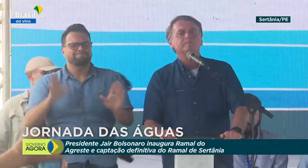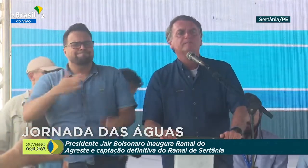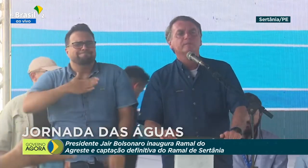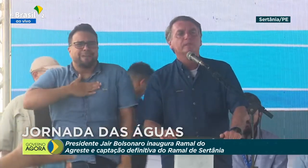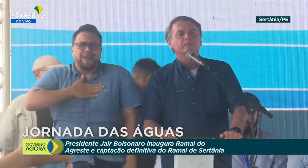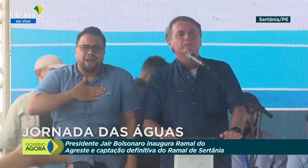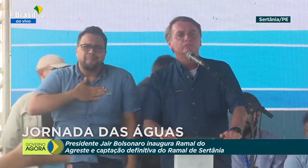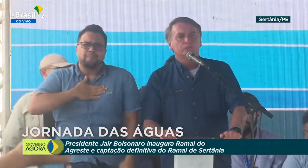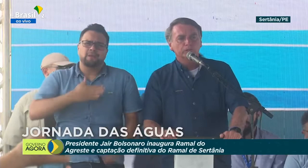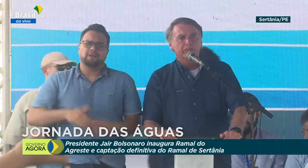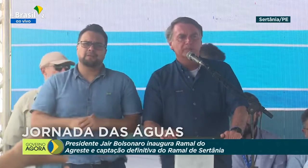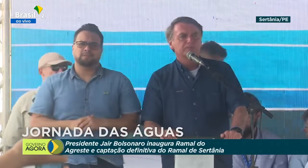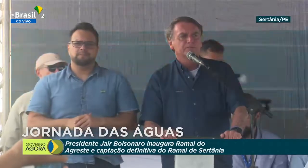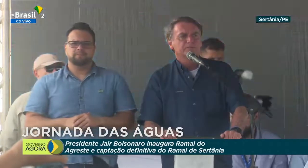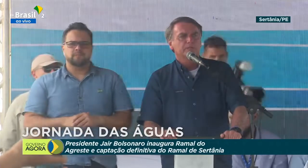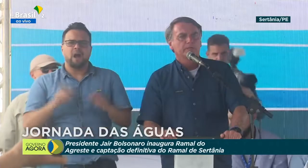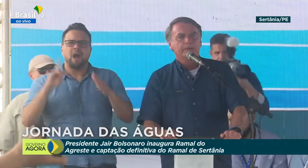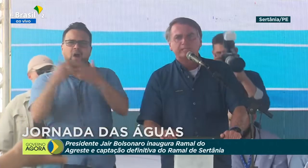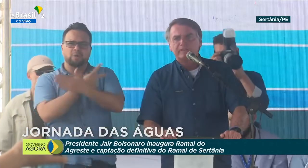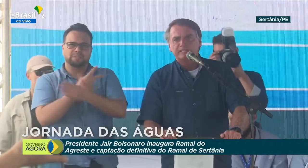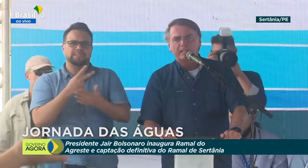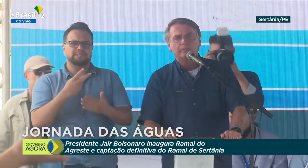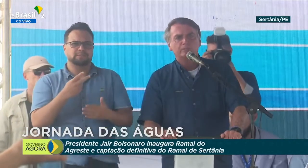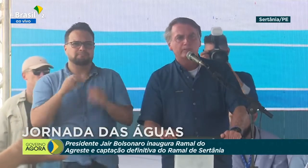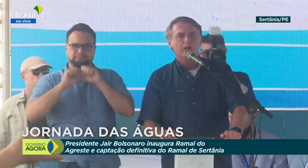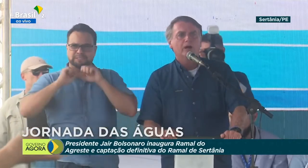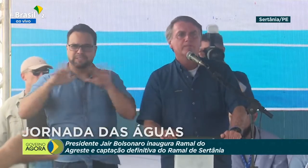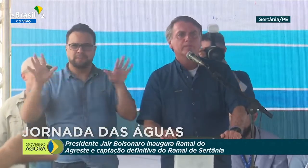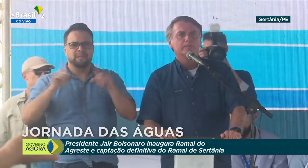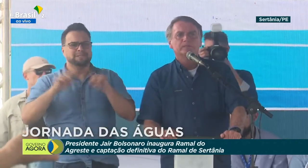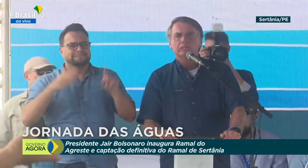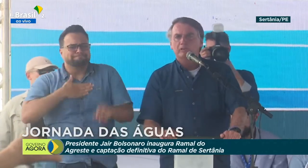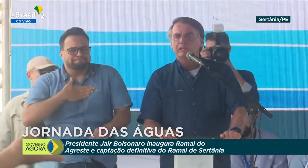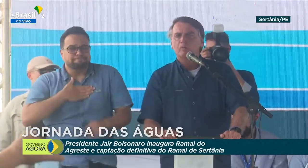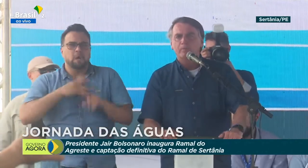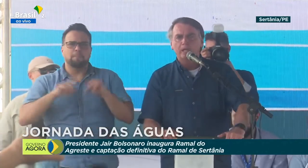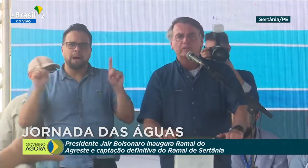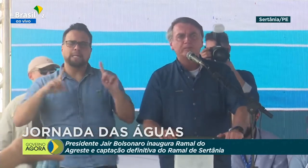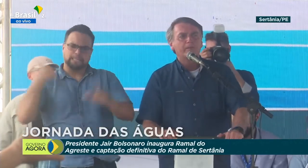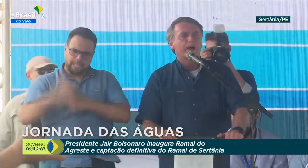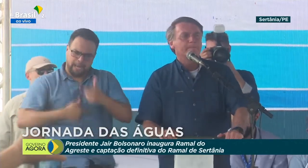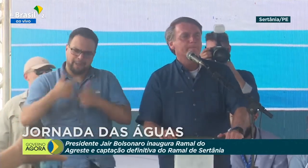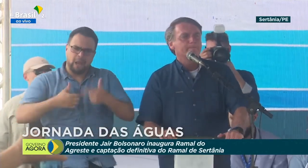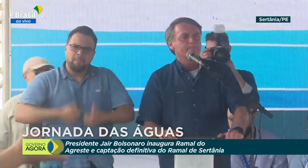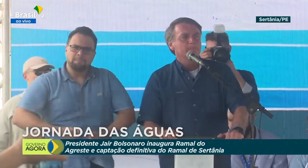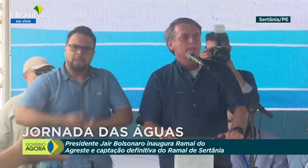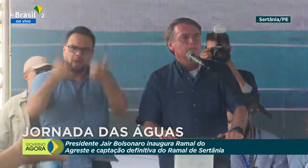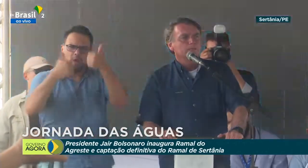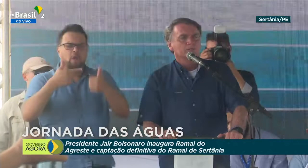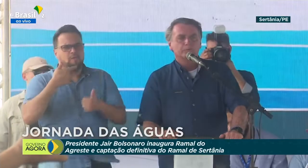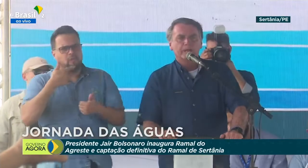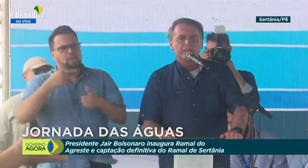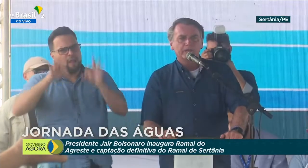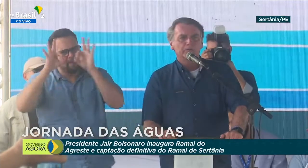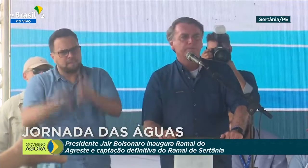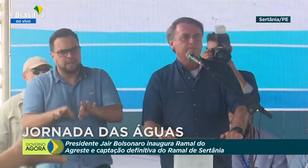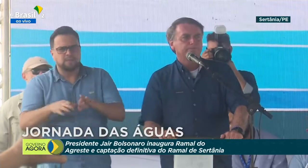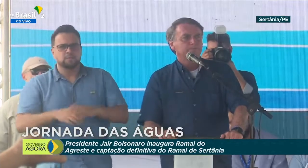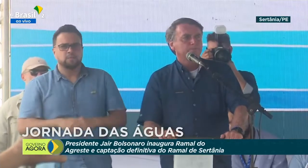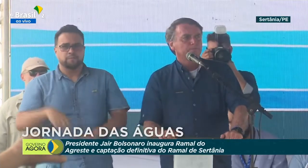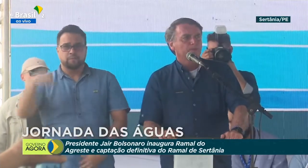Lamentamos tudo isso, mas fazemos o melhor. Tanto é que eu posso afirmar que o